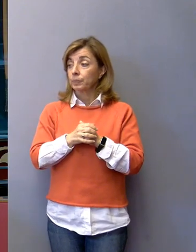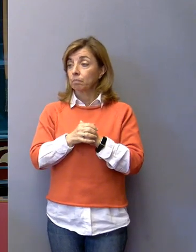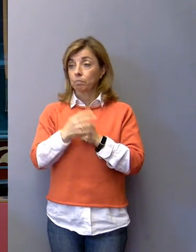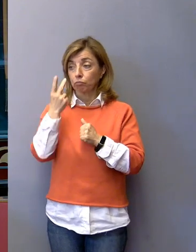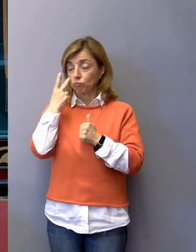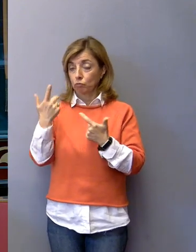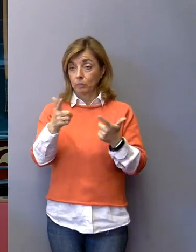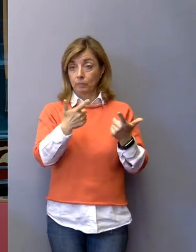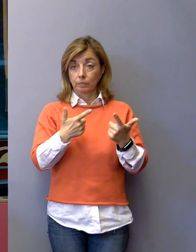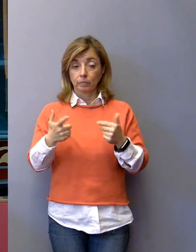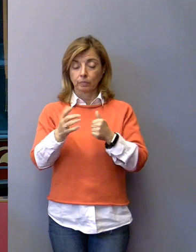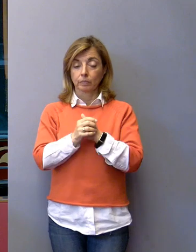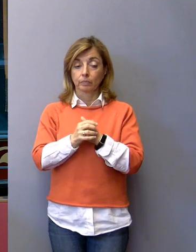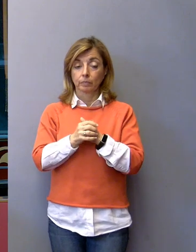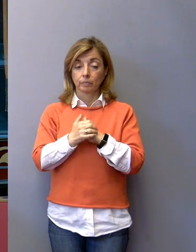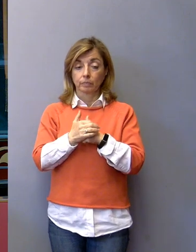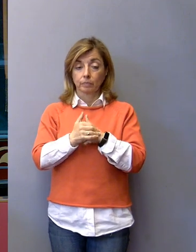non ne vedo quindi